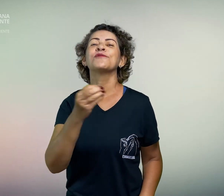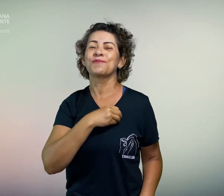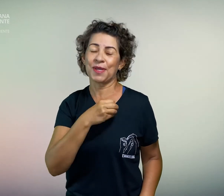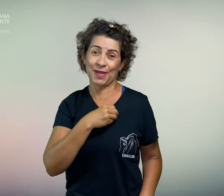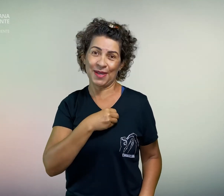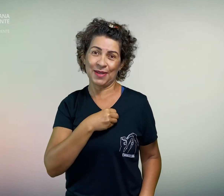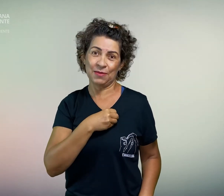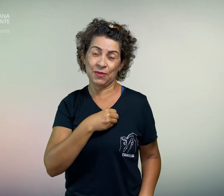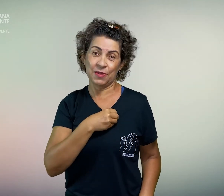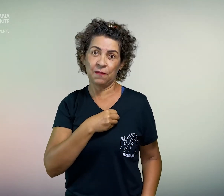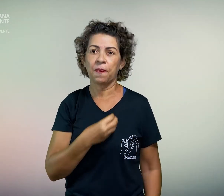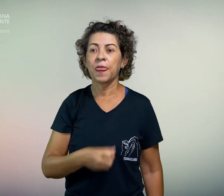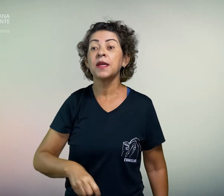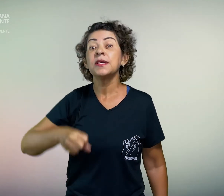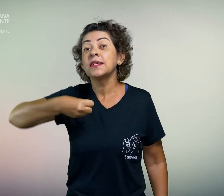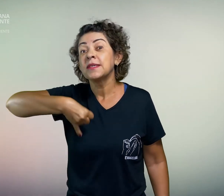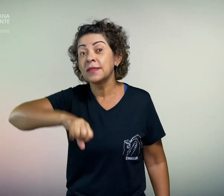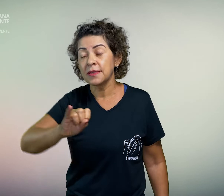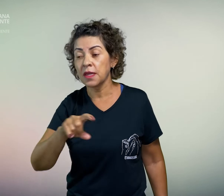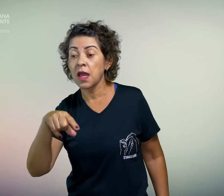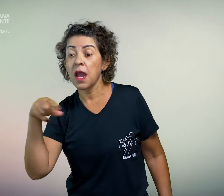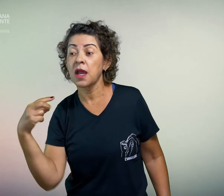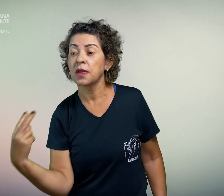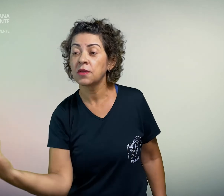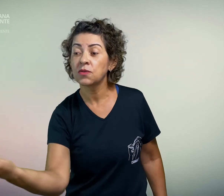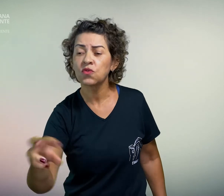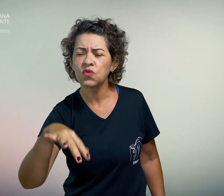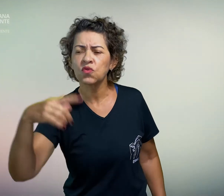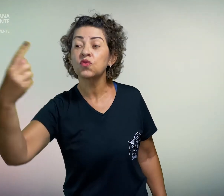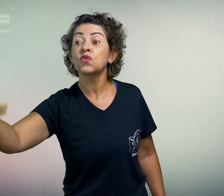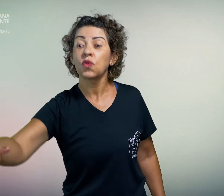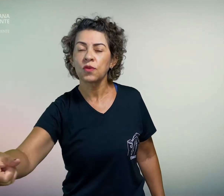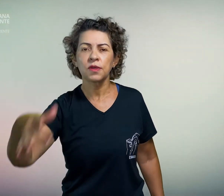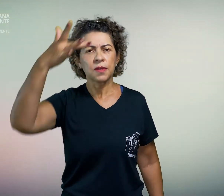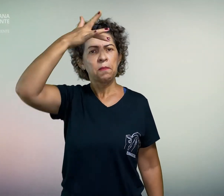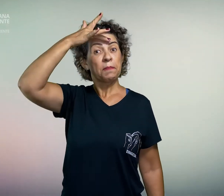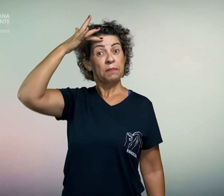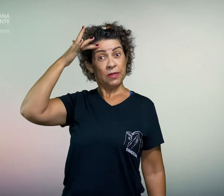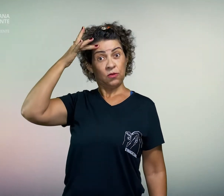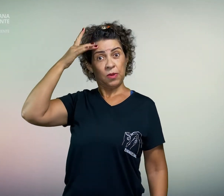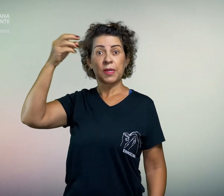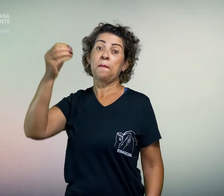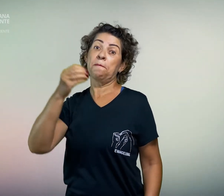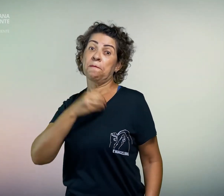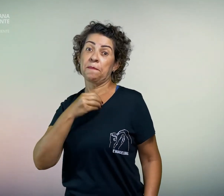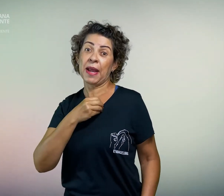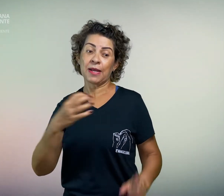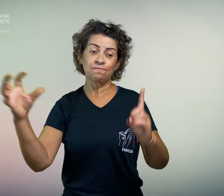pessoas, ainda que os atos pecaminosos deles tenham nos